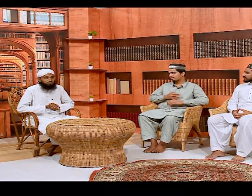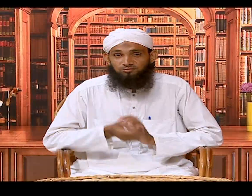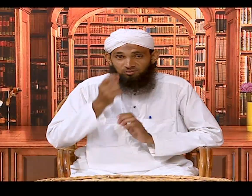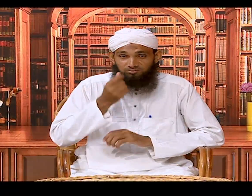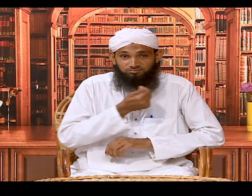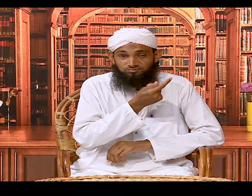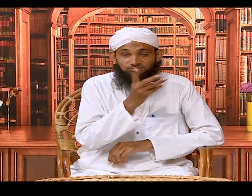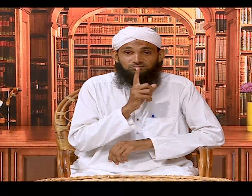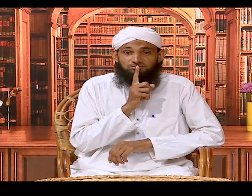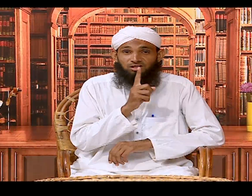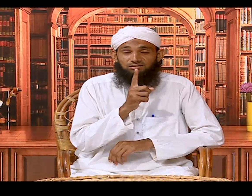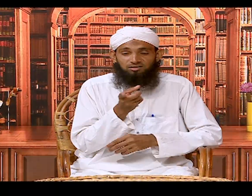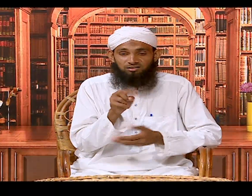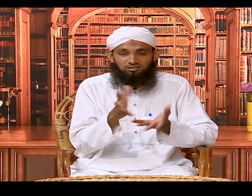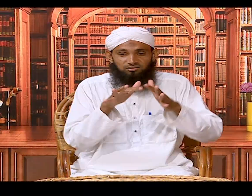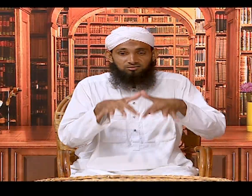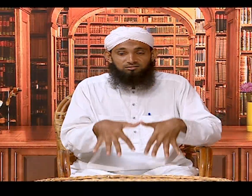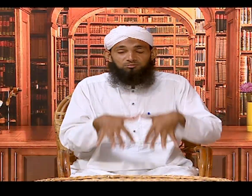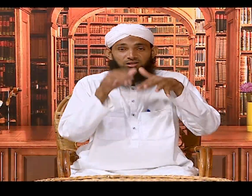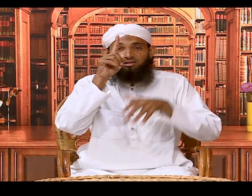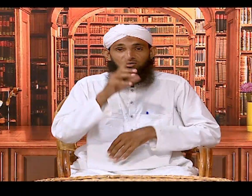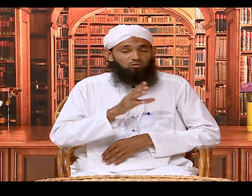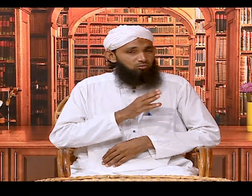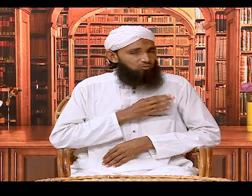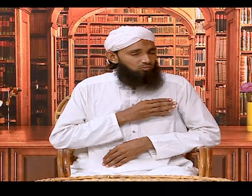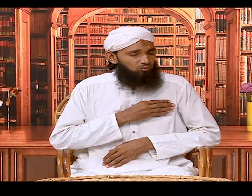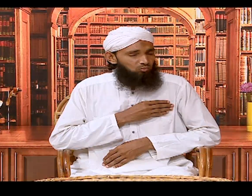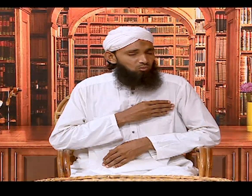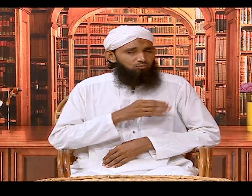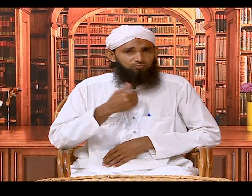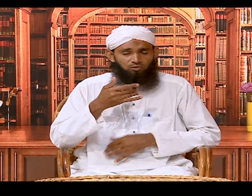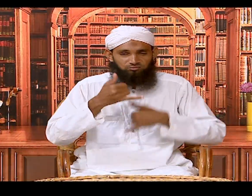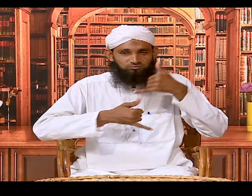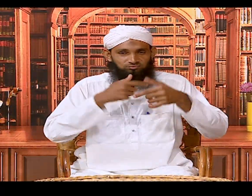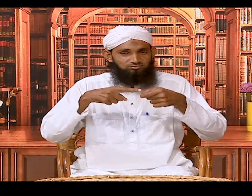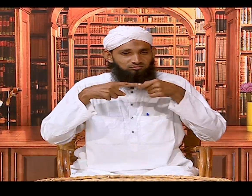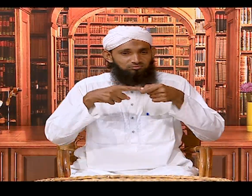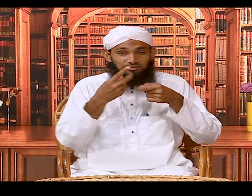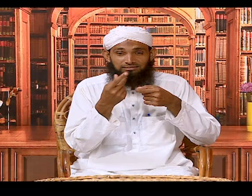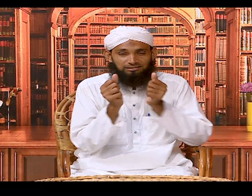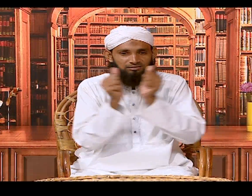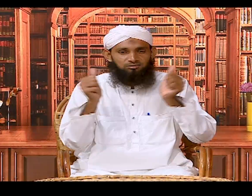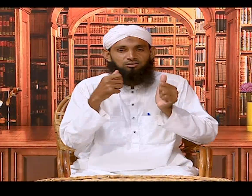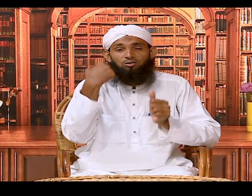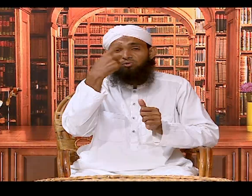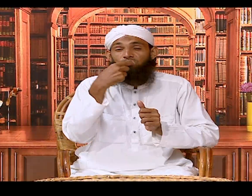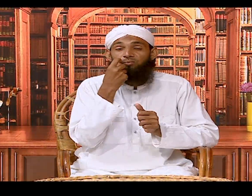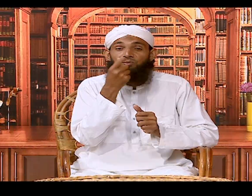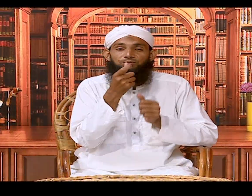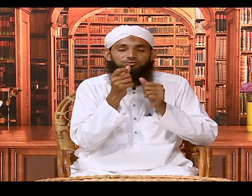بے شک روز قیامت اس کی دہشتوں یعنی گھبراہٹوں اور حساب کتاب سے جلد نجات پانے والا وہ ہوگا جس نے مجھ پر